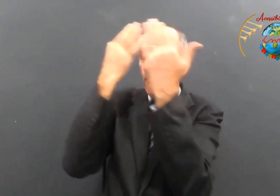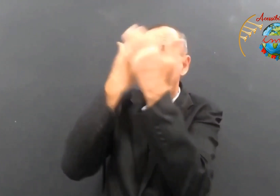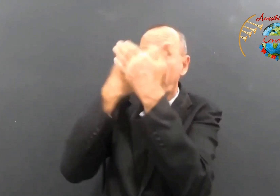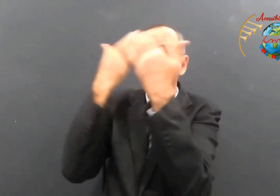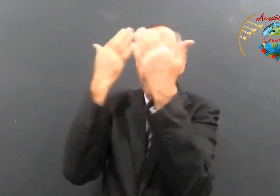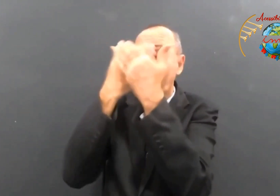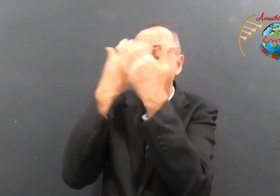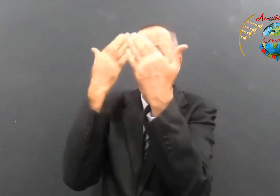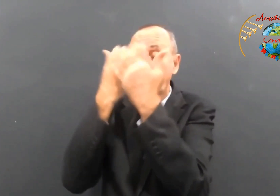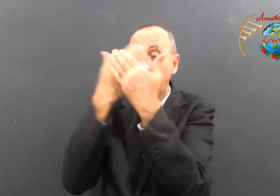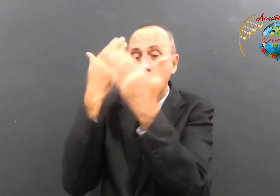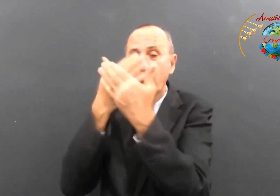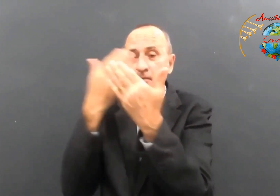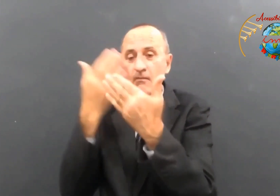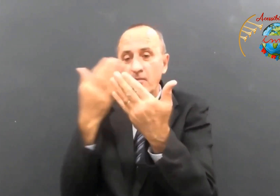espiritual, o Espírito Santo se retira.